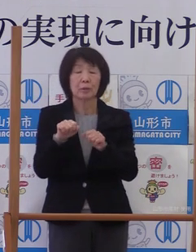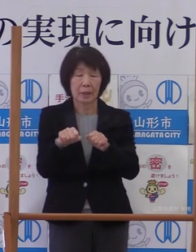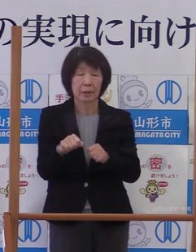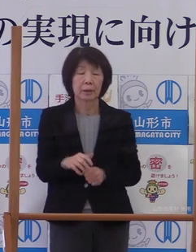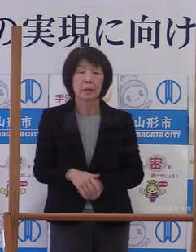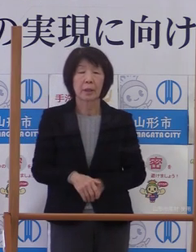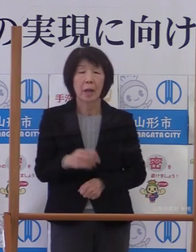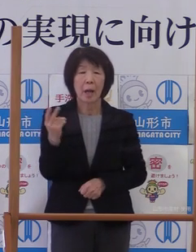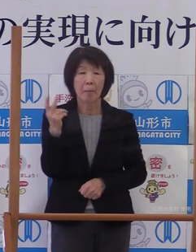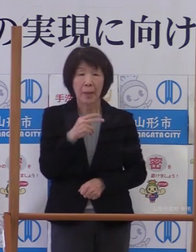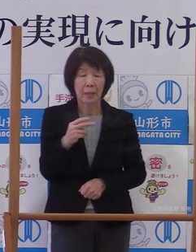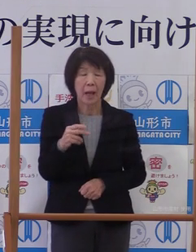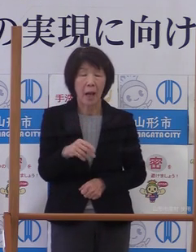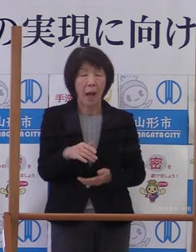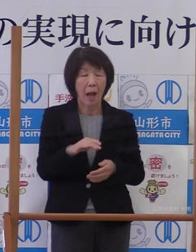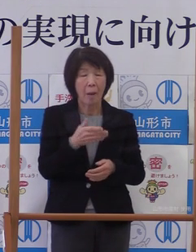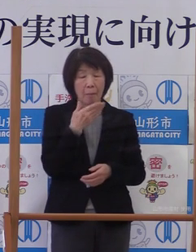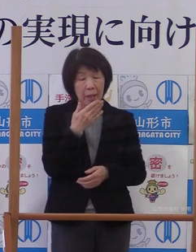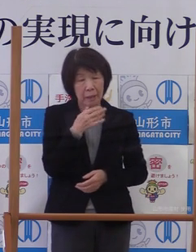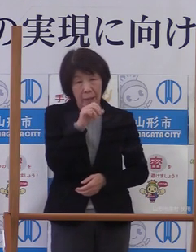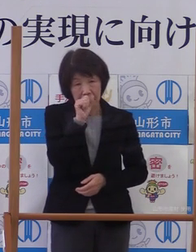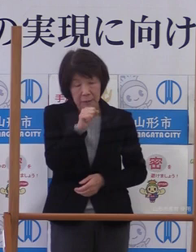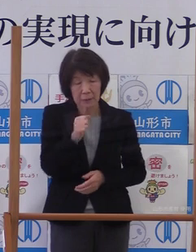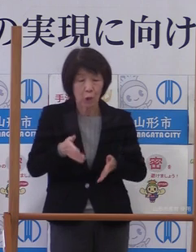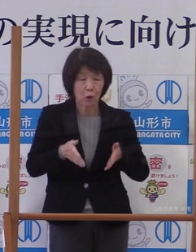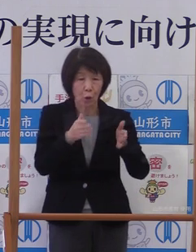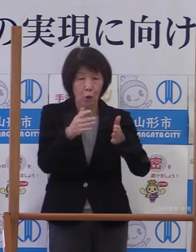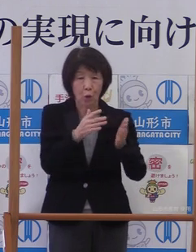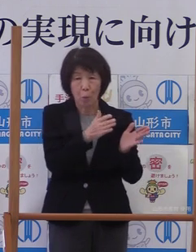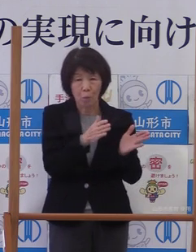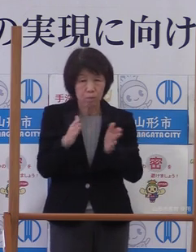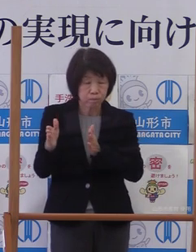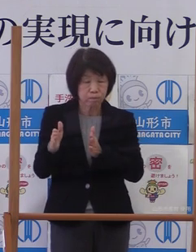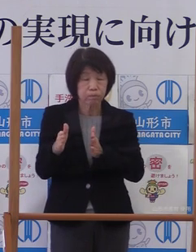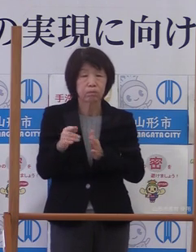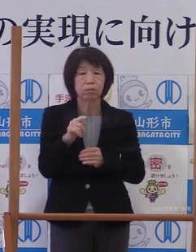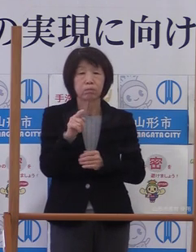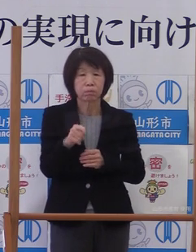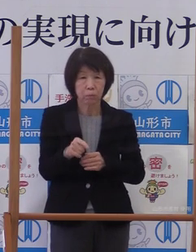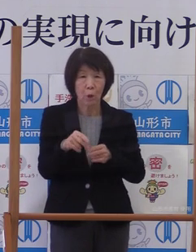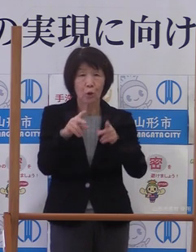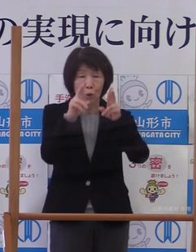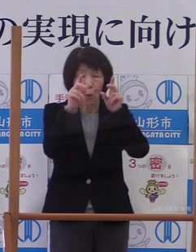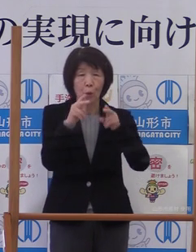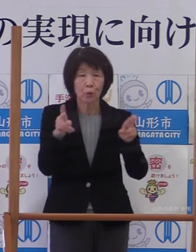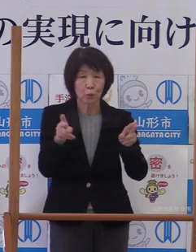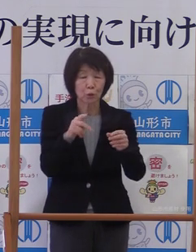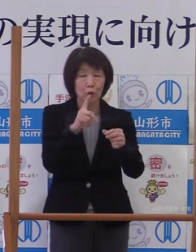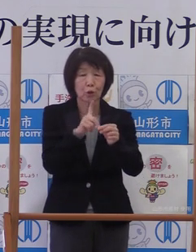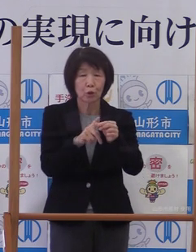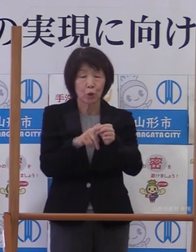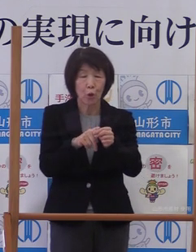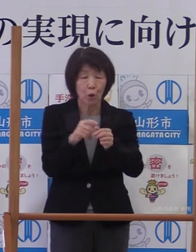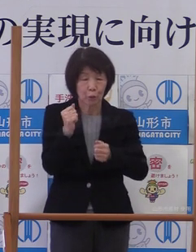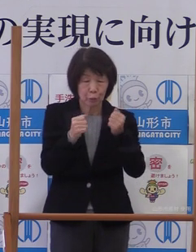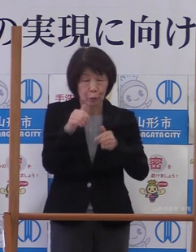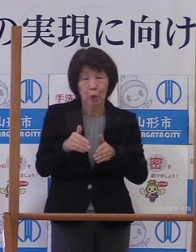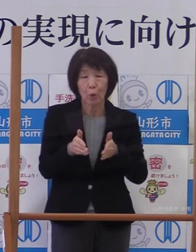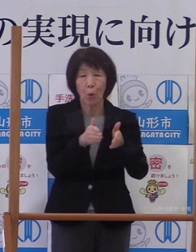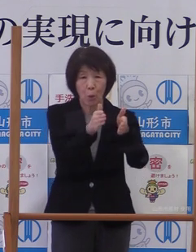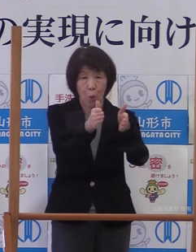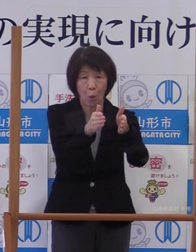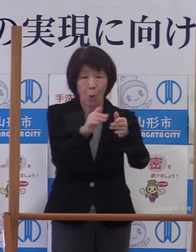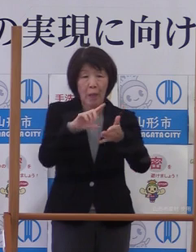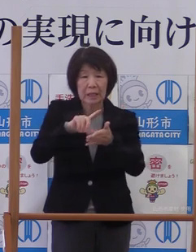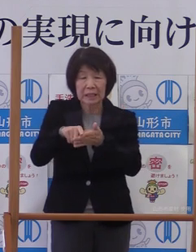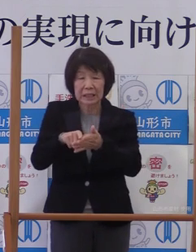また利便性を高める道路網の整備につきましては、東北中央自動車道を活用した地域